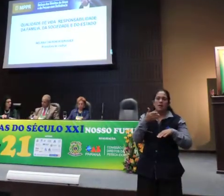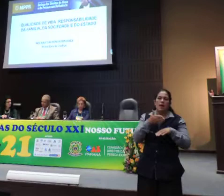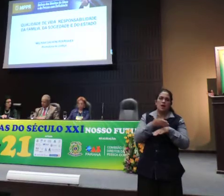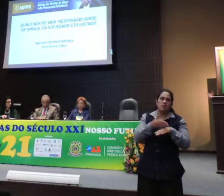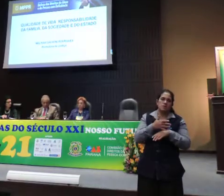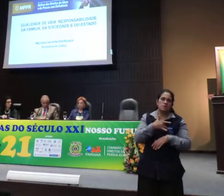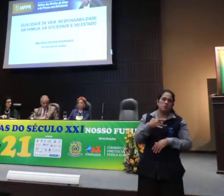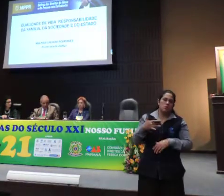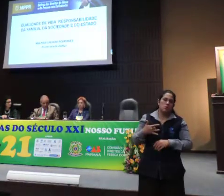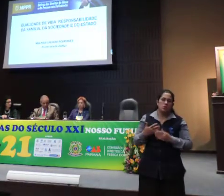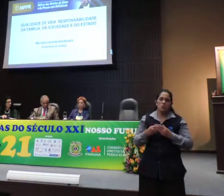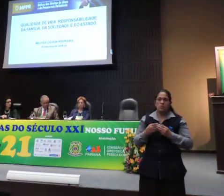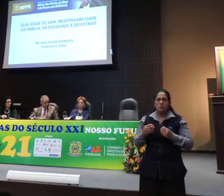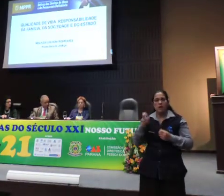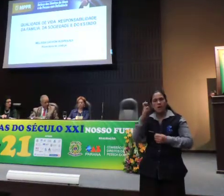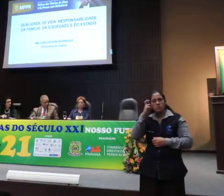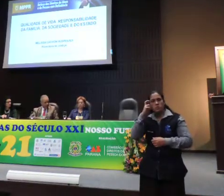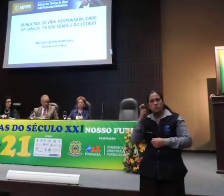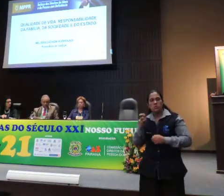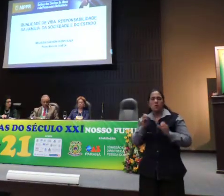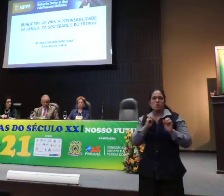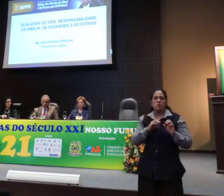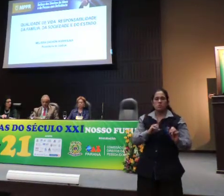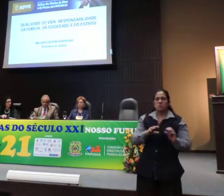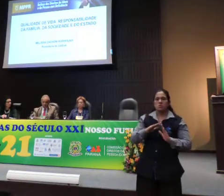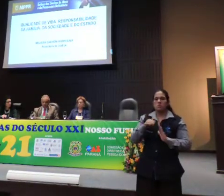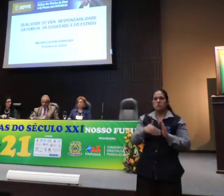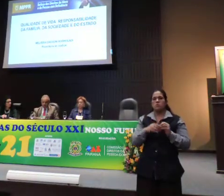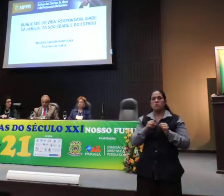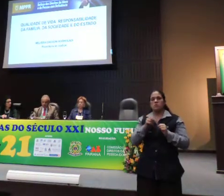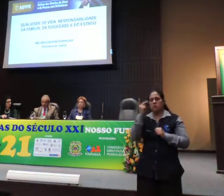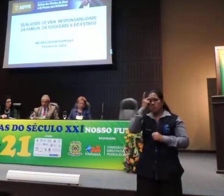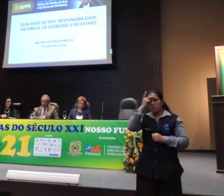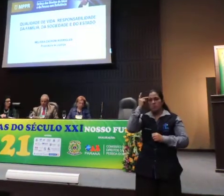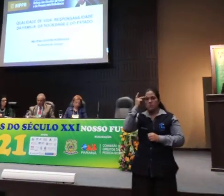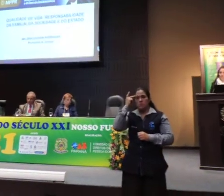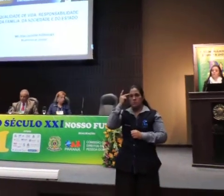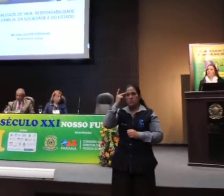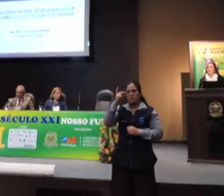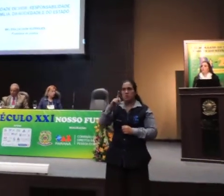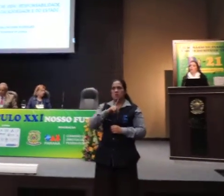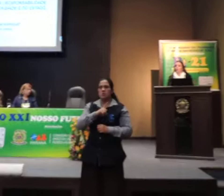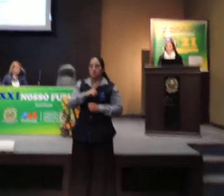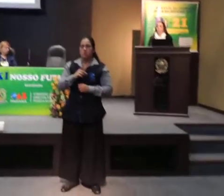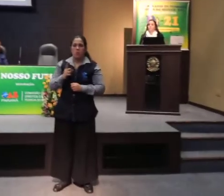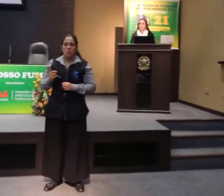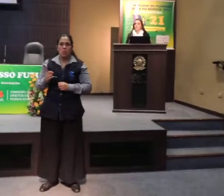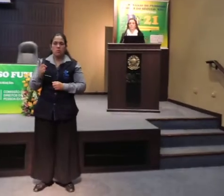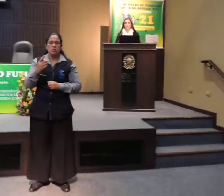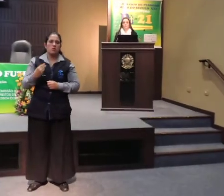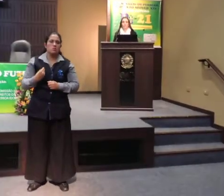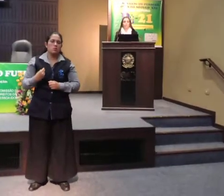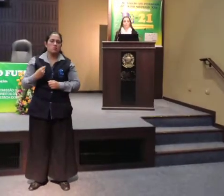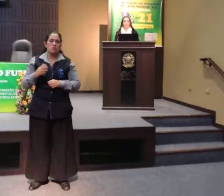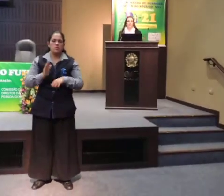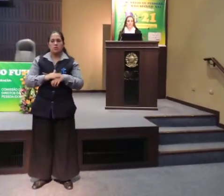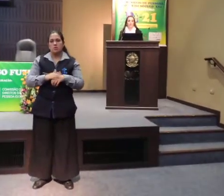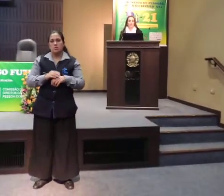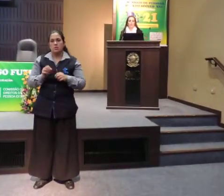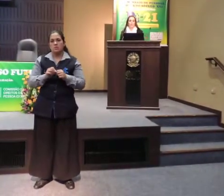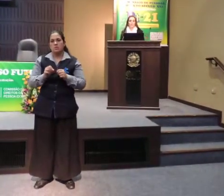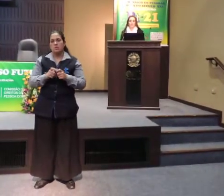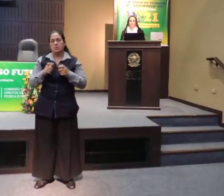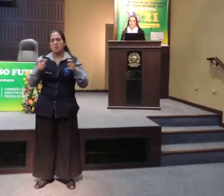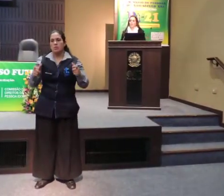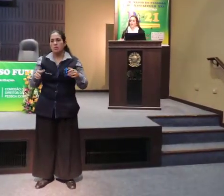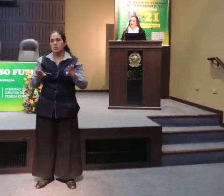cultural, de ensino, etc., faz com que as pessoas tenham uma longevidade maior e isso faz com que aumente